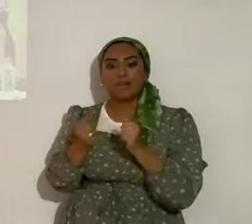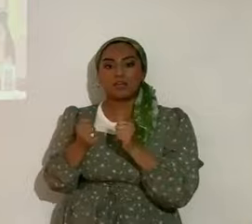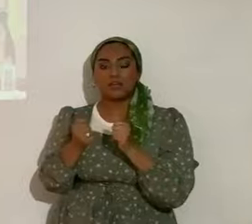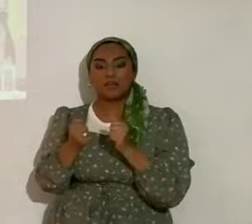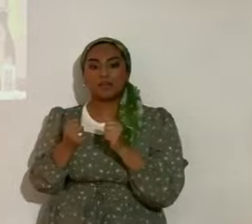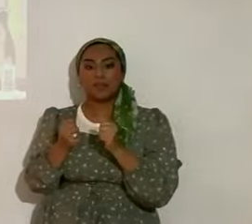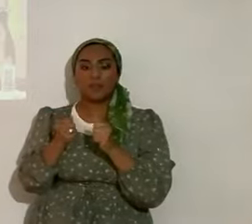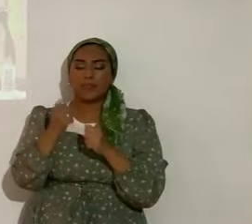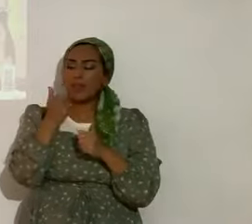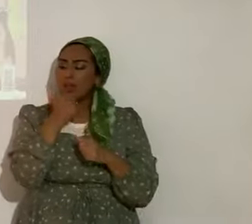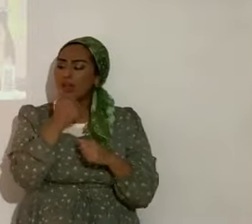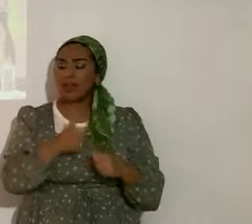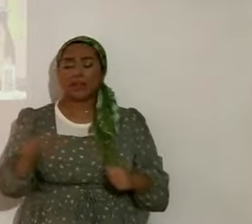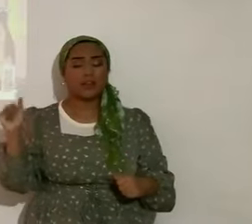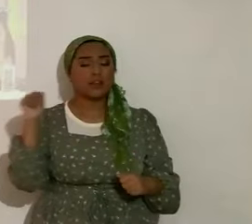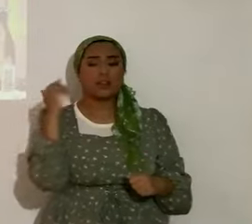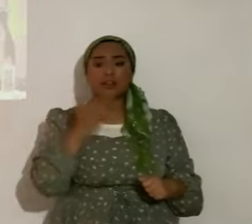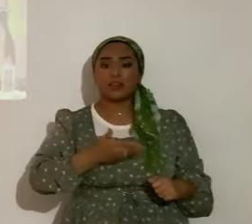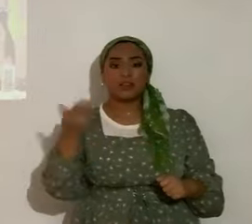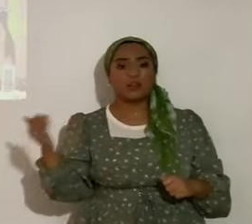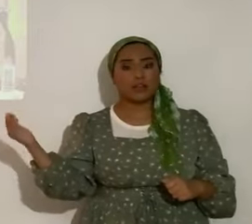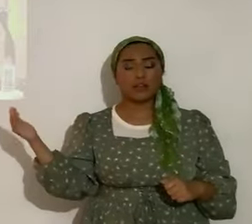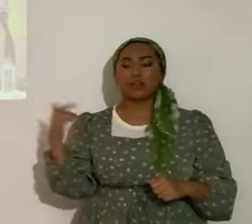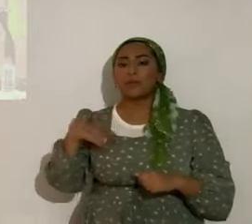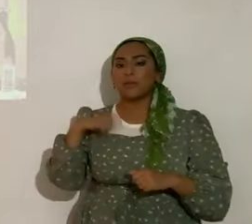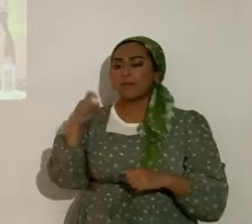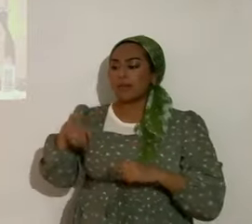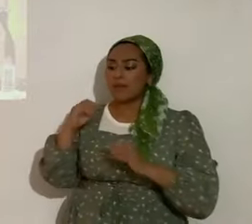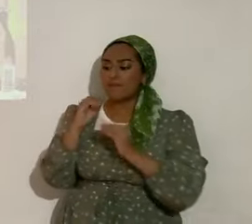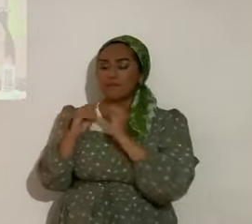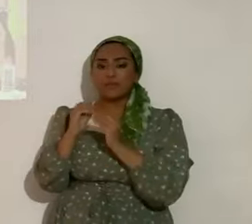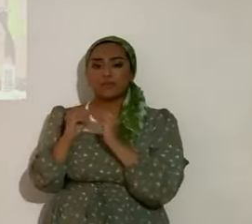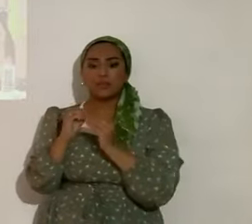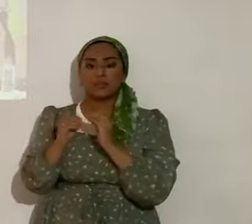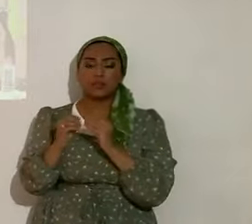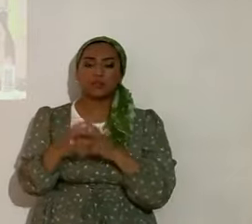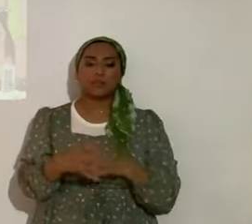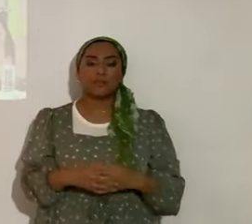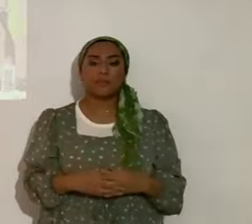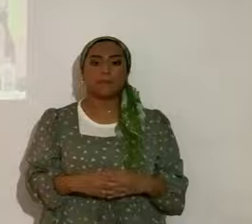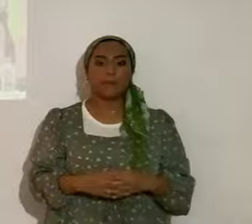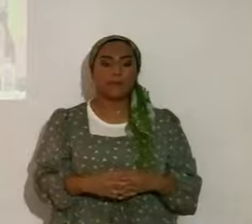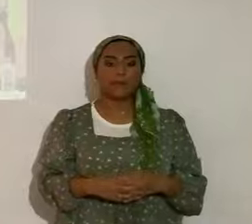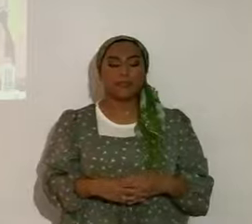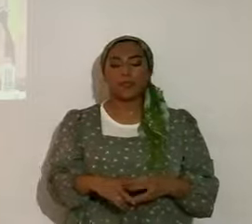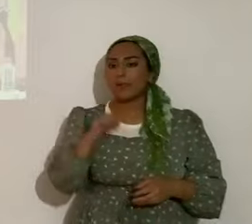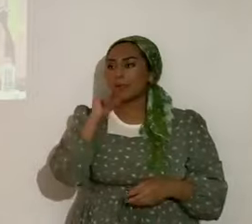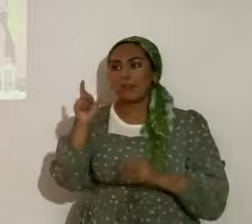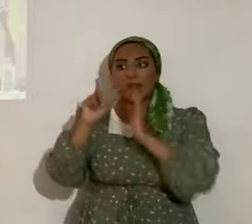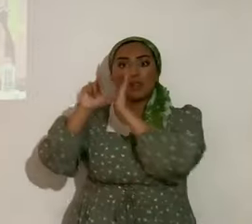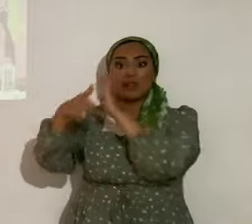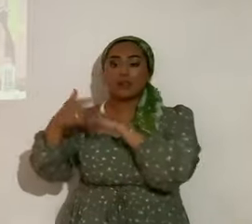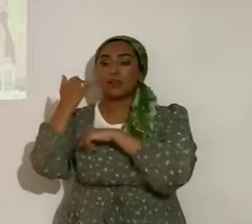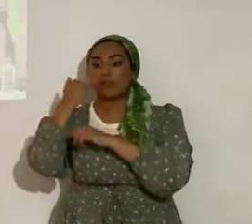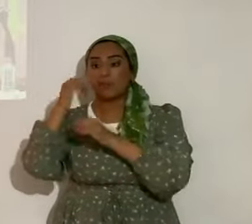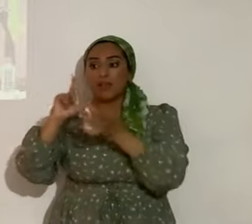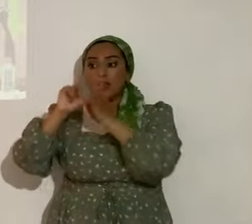aparece. Cualquier cosa debe de ser tratada en el momento que aparece. No después, porque si no